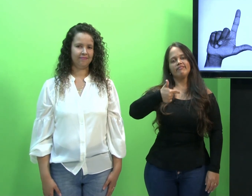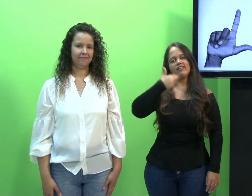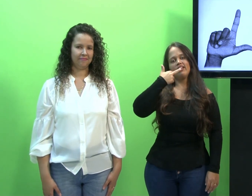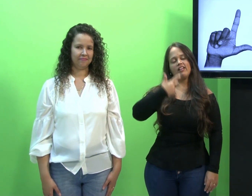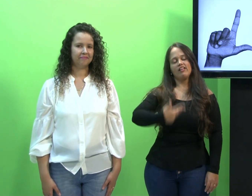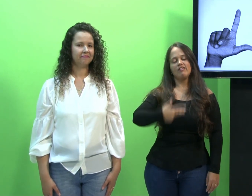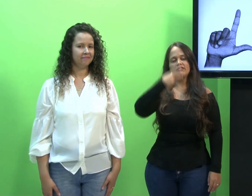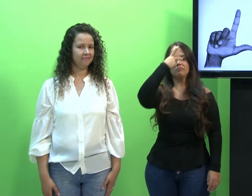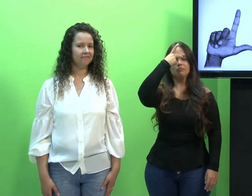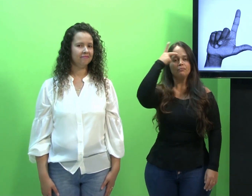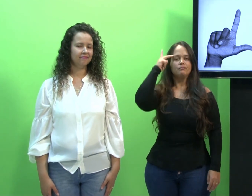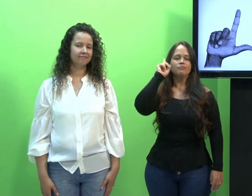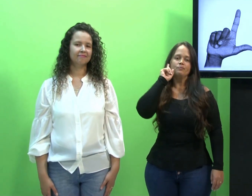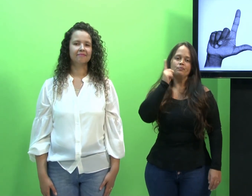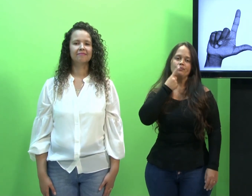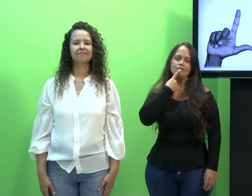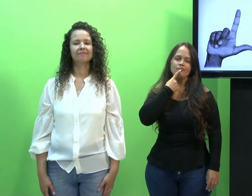para pessoas surdas.